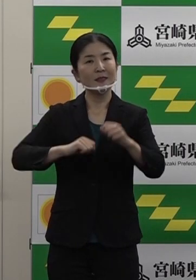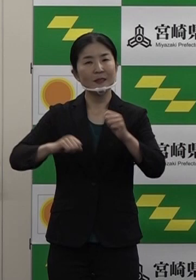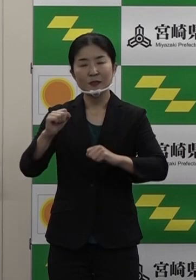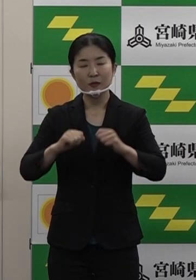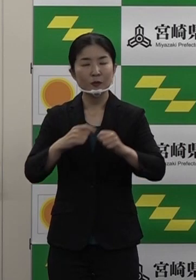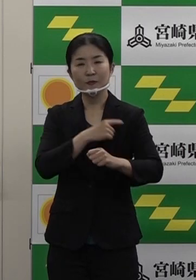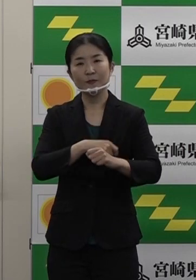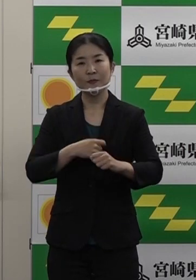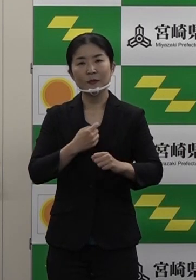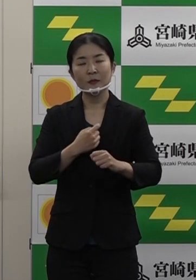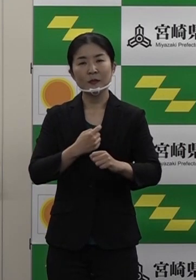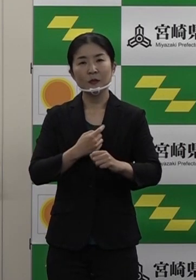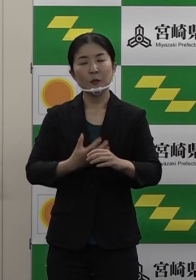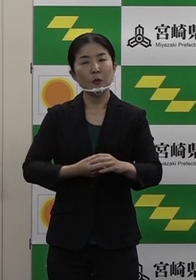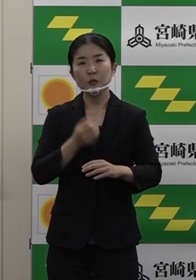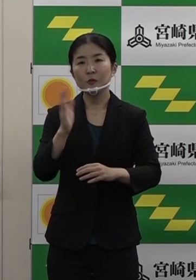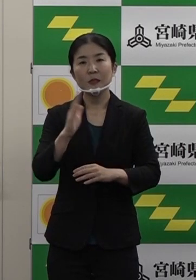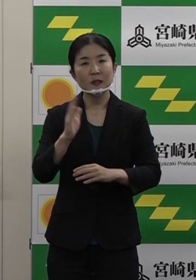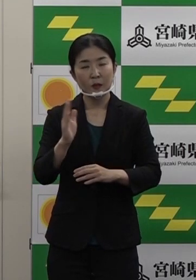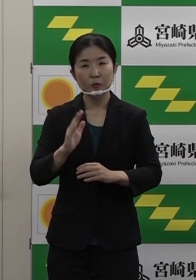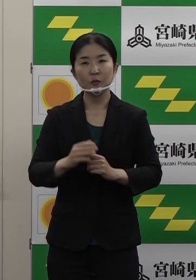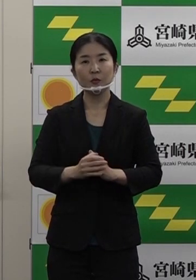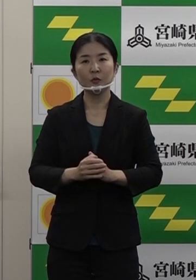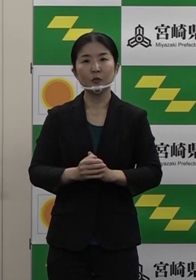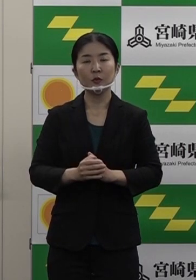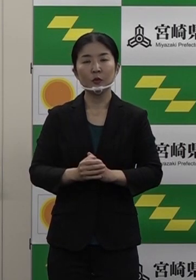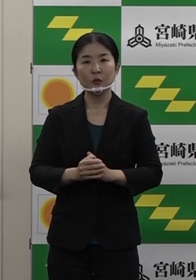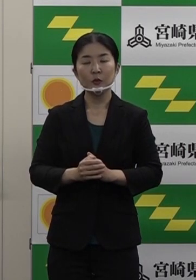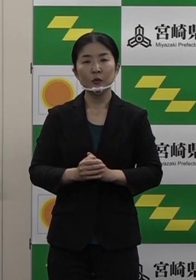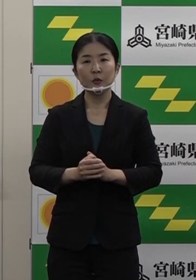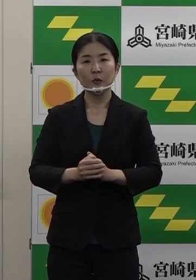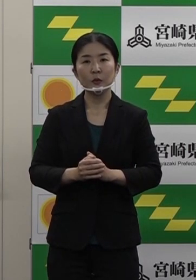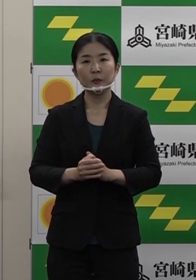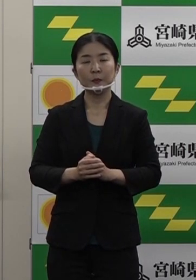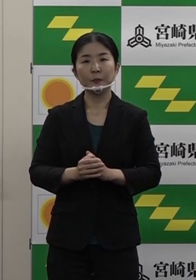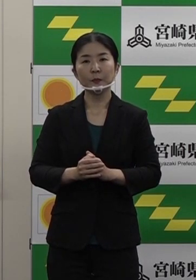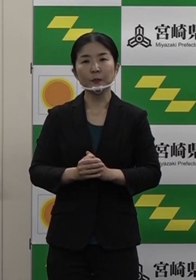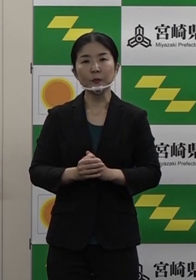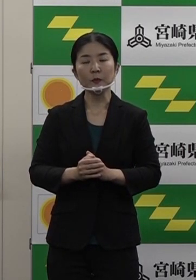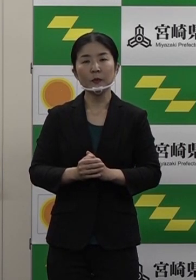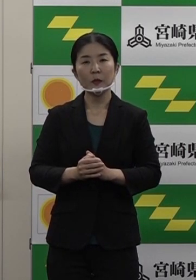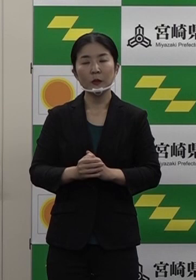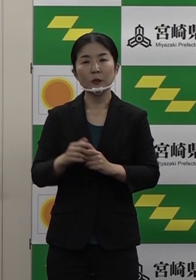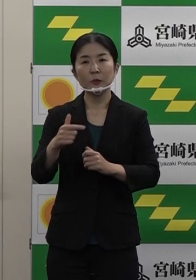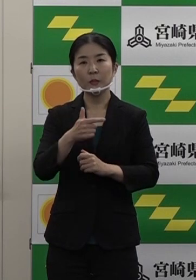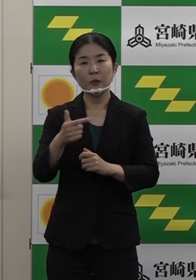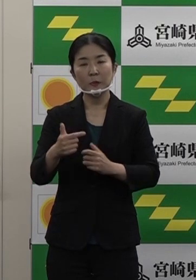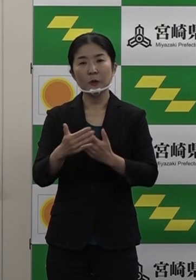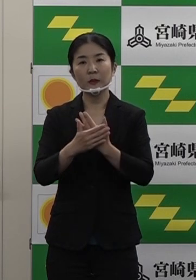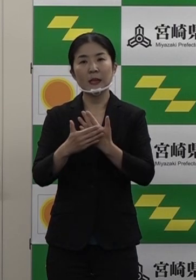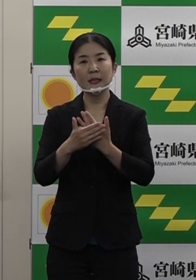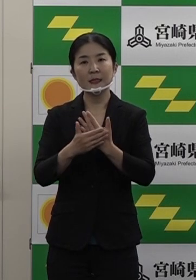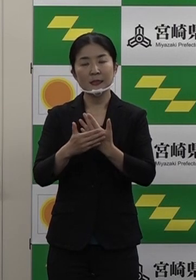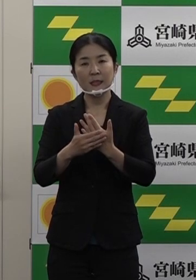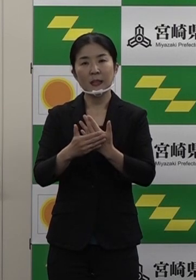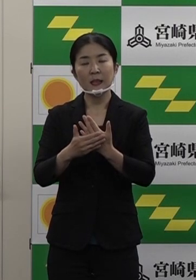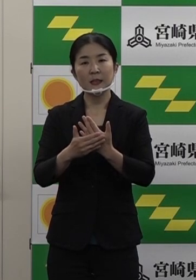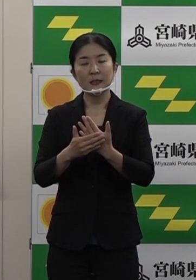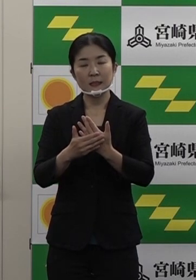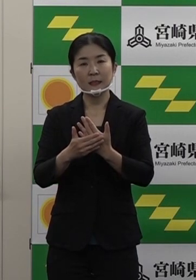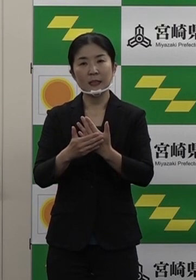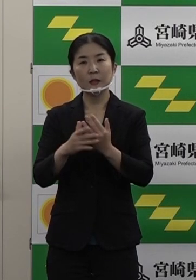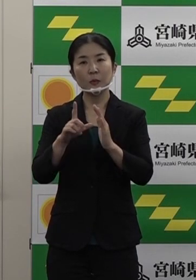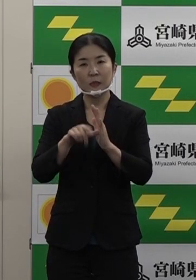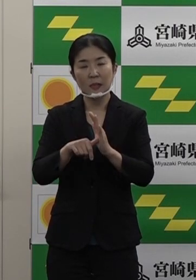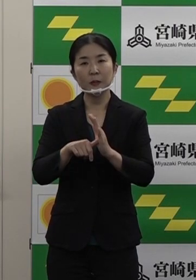だというふうには受け止めていただくと非常に、重要なことになる、危ない